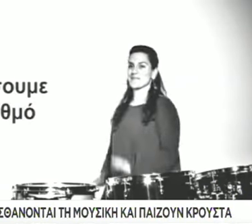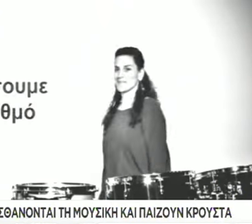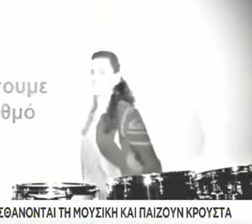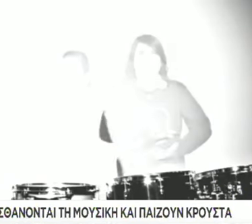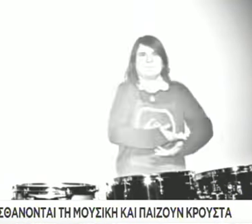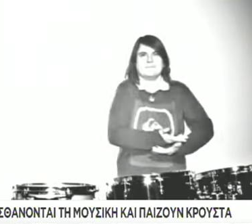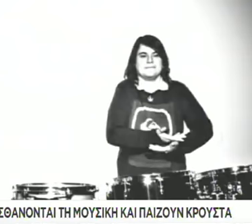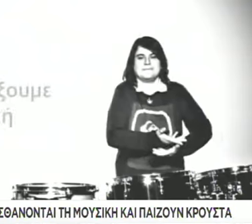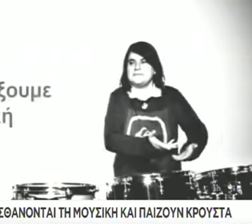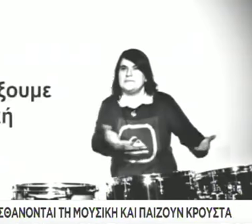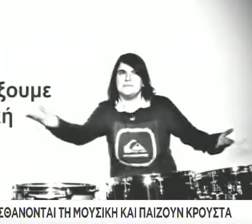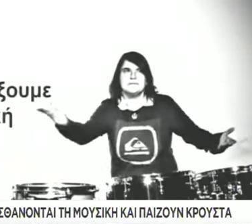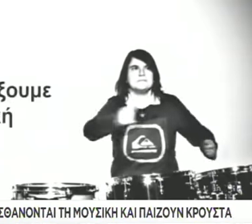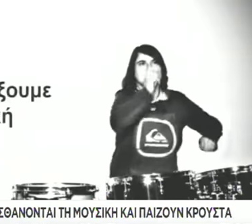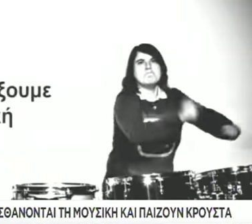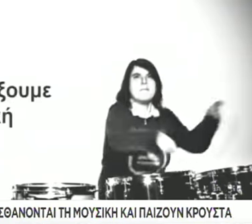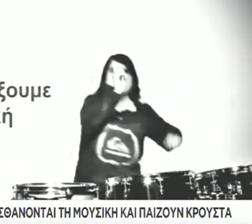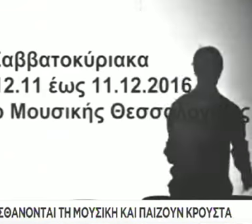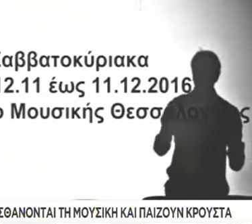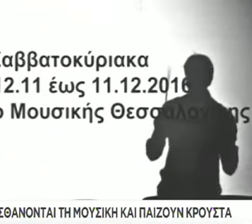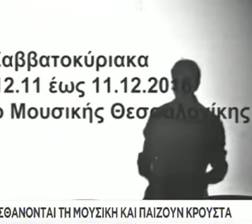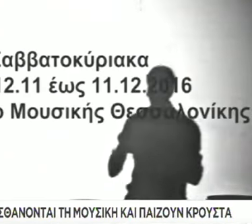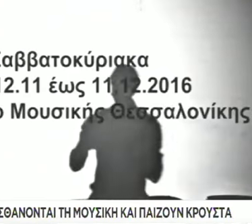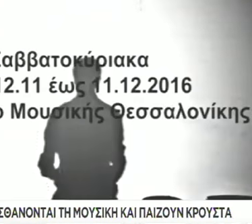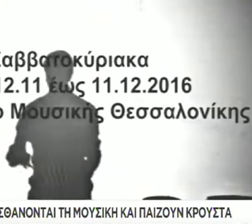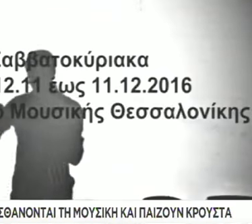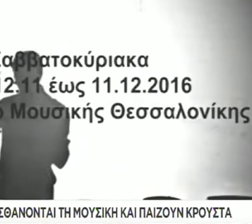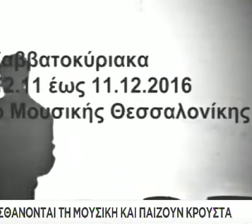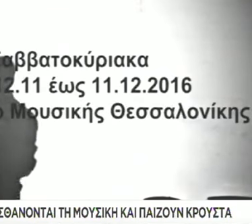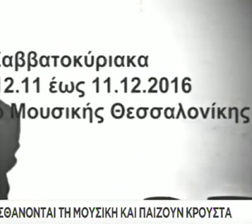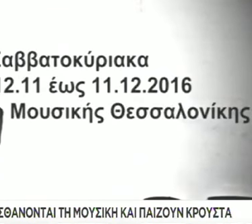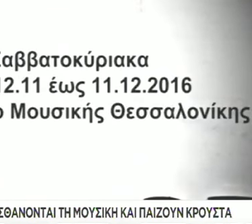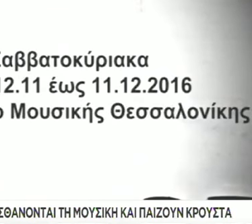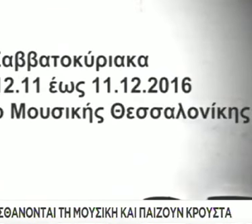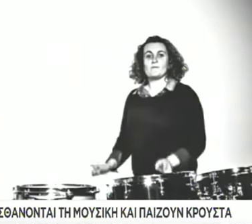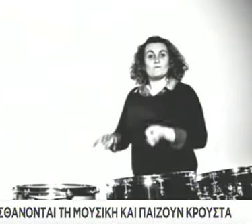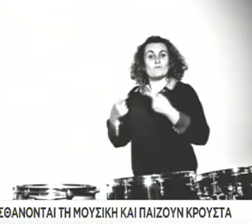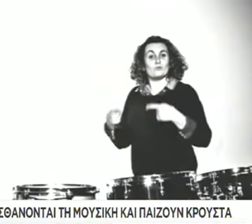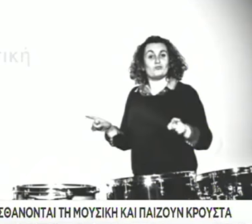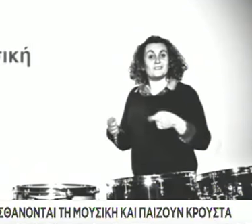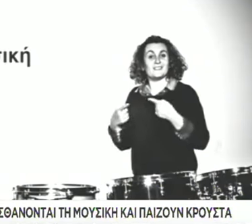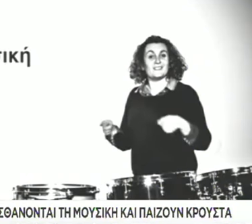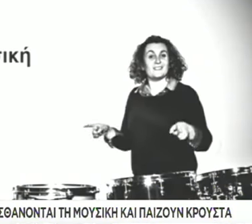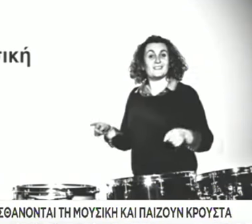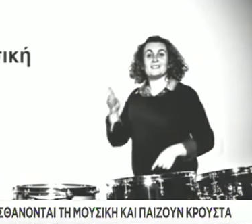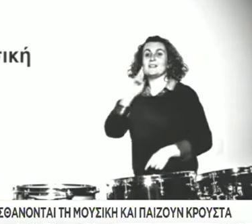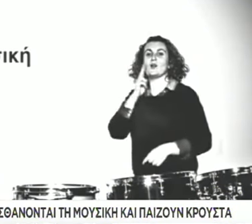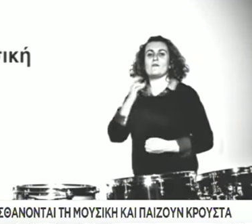οργάνων. Το πρόγραμμα προβλέπει αυτοτελείς συναντήσεις που θα αρχίσουν στις 12 Νοεμβρίου και θα διαρκέσουν έως τα μέσα Δεκεμβρίου και